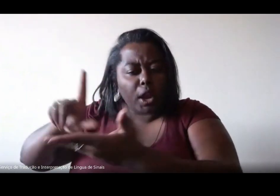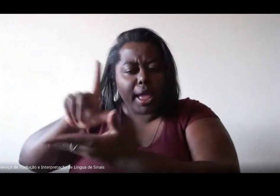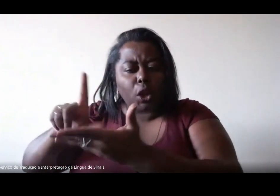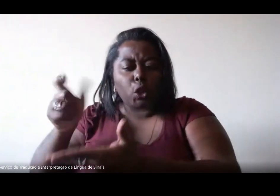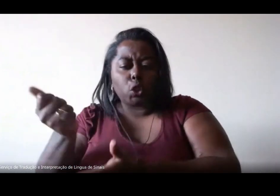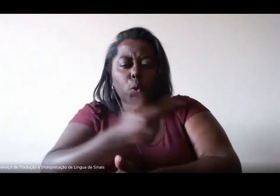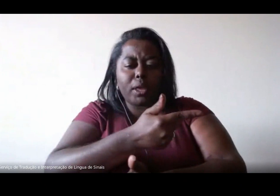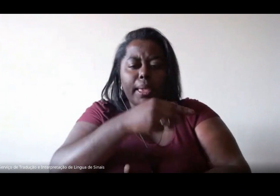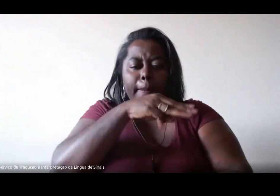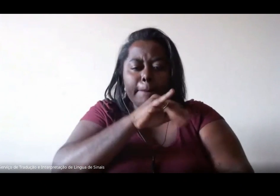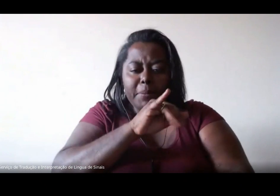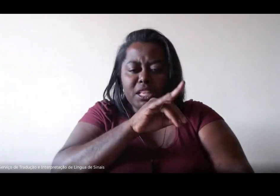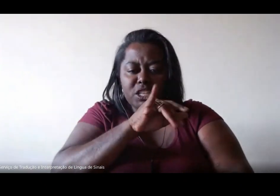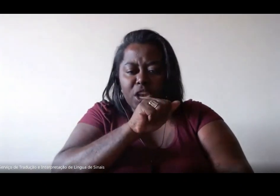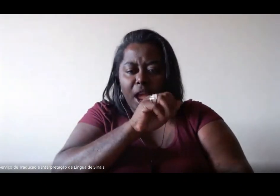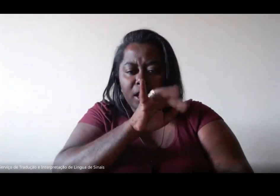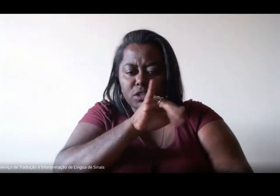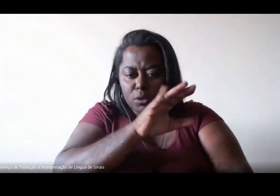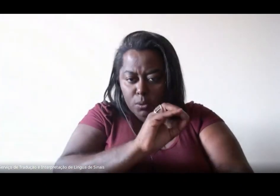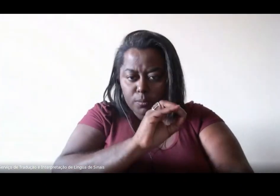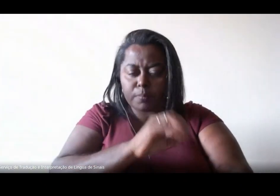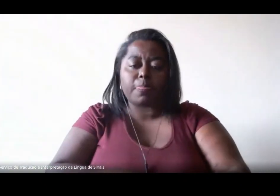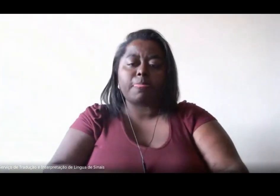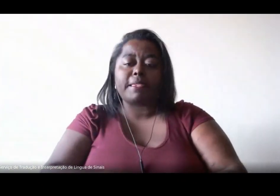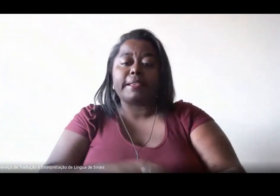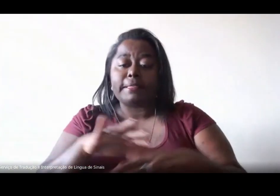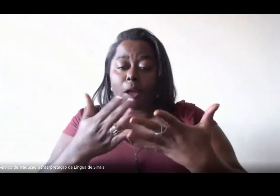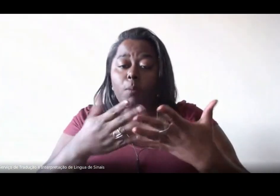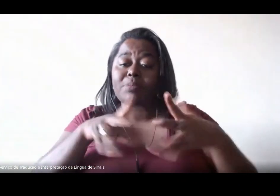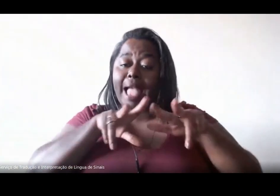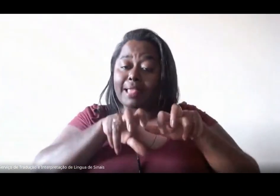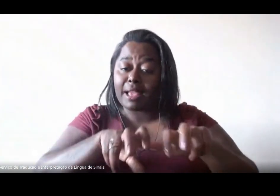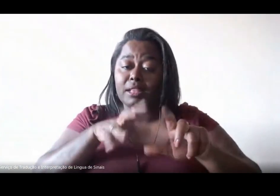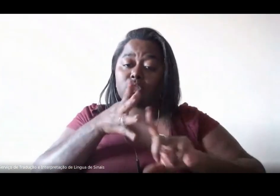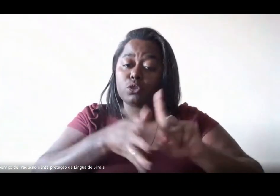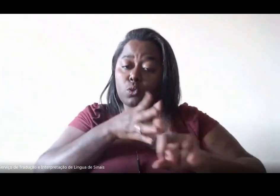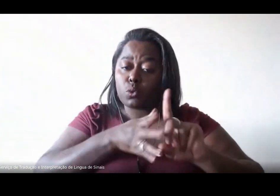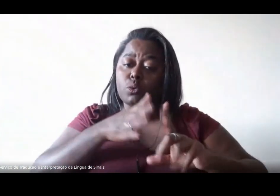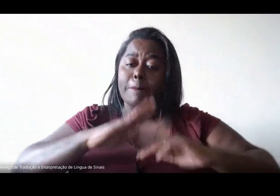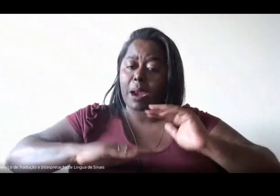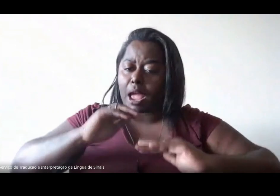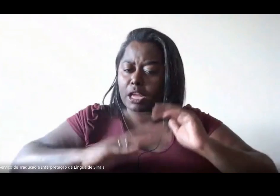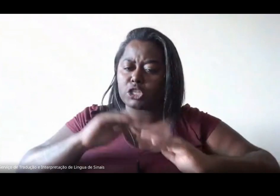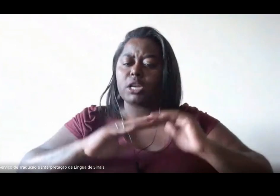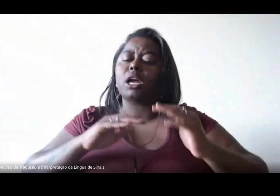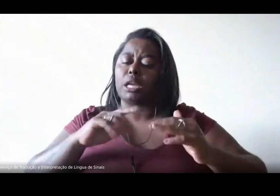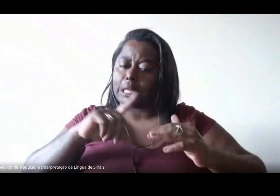midiático. Eu vi, então, que poderia, na análise do discurso que eu pratico, e que prima pela